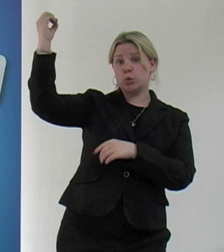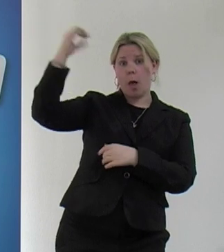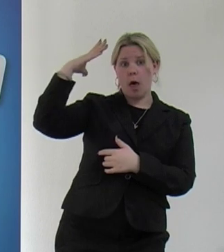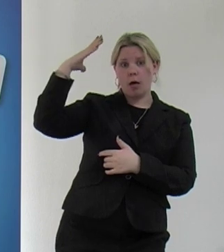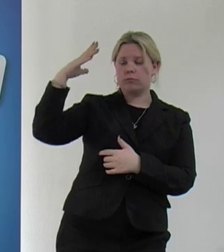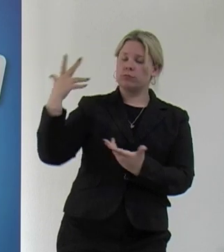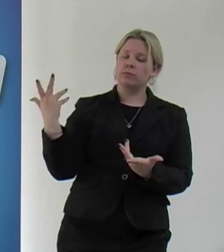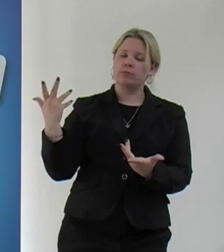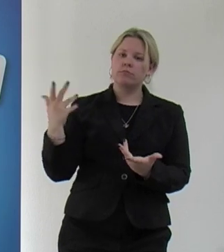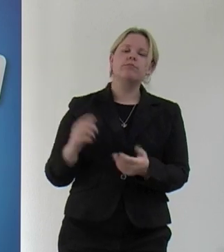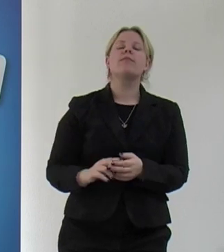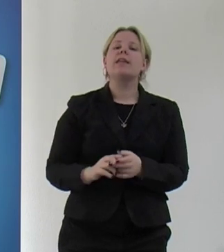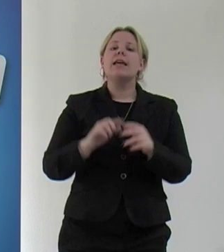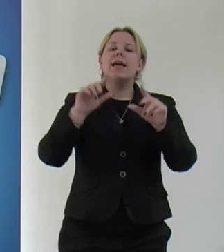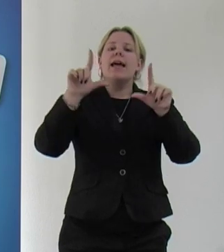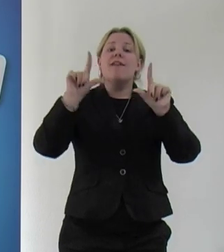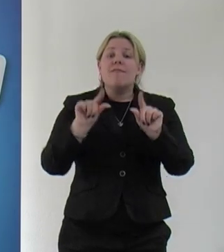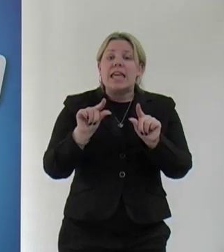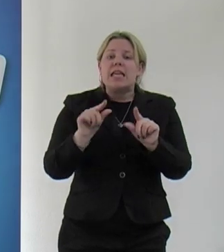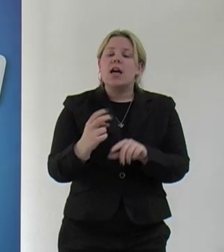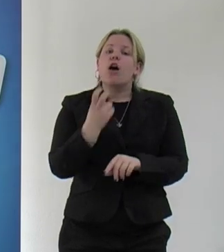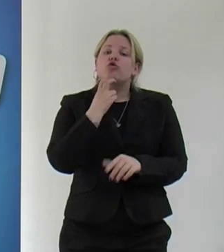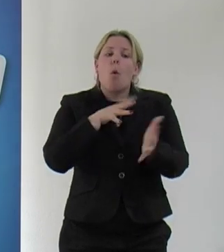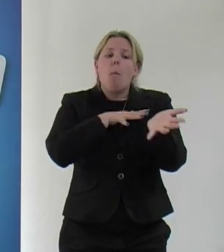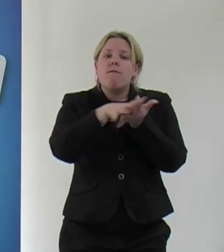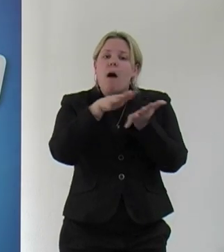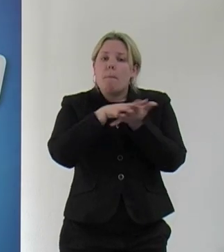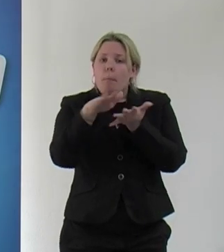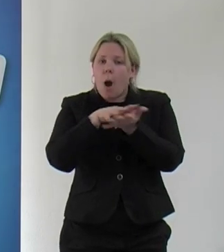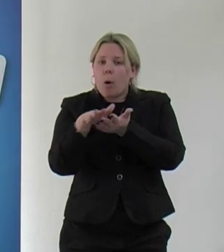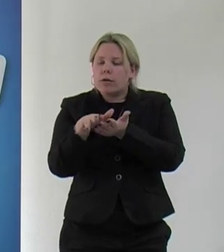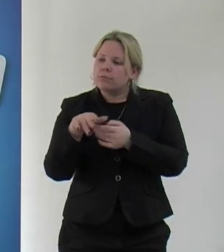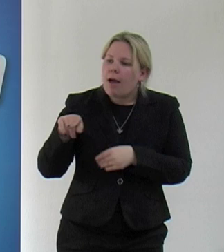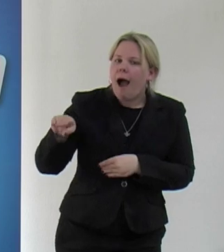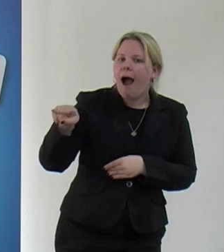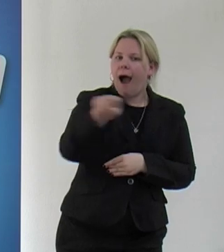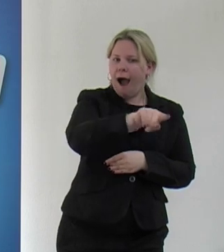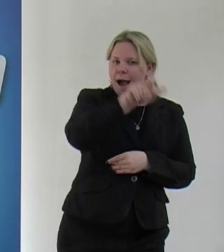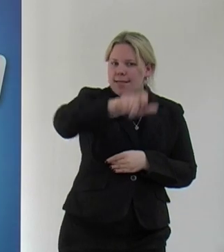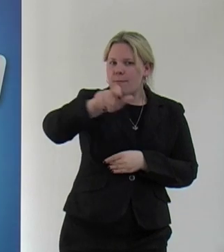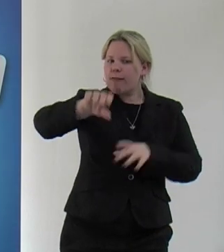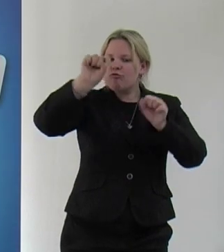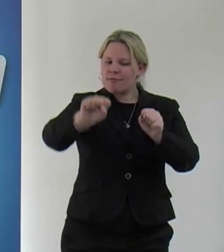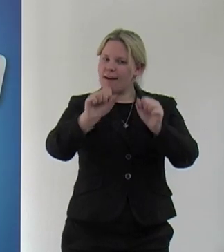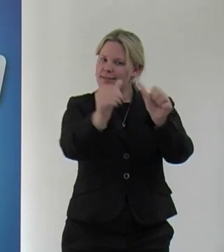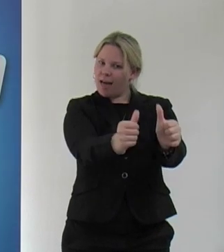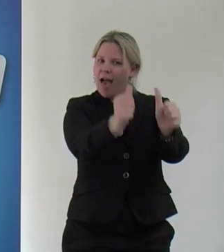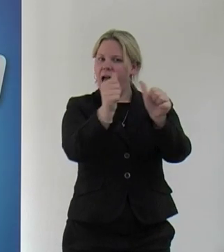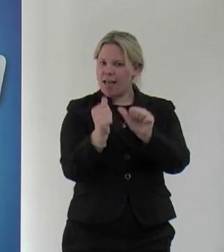Weniger Strom verbrauchen. Alle Menschen können dabei helfen. In der